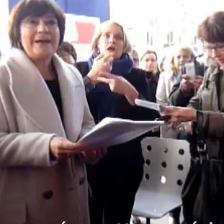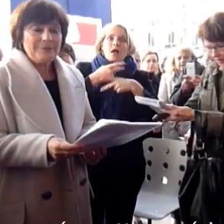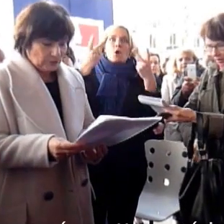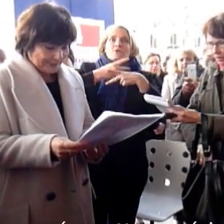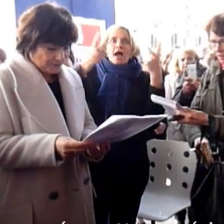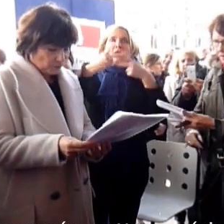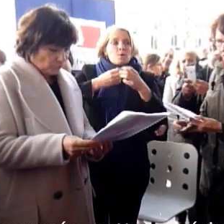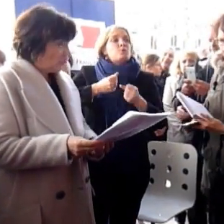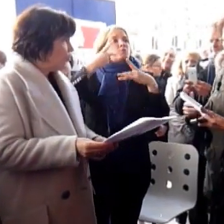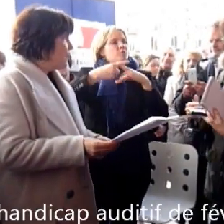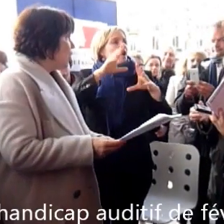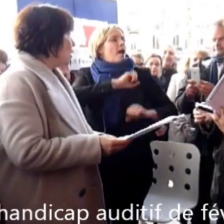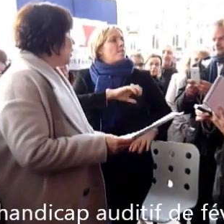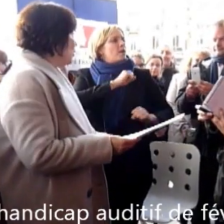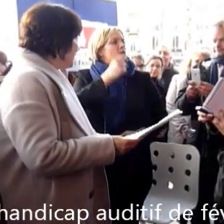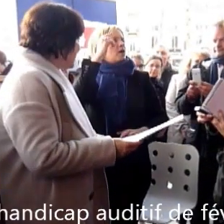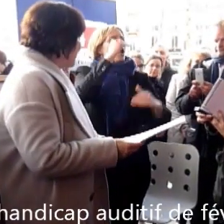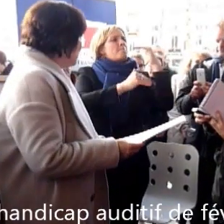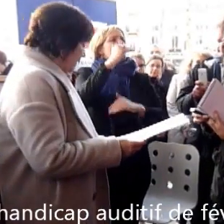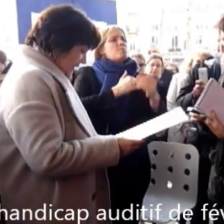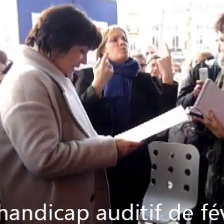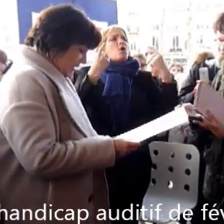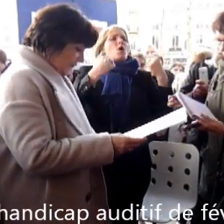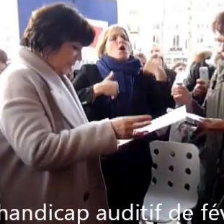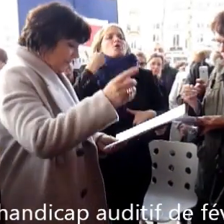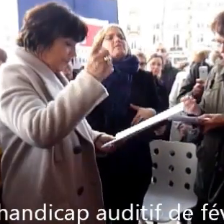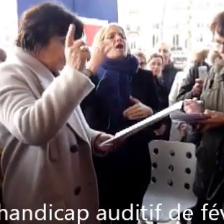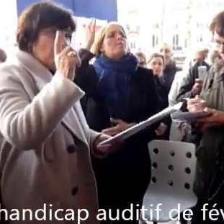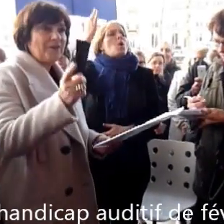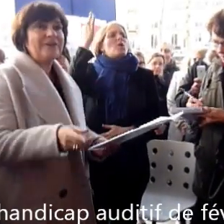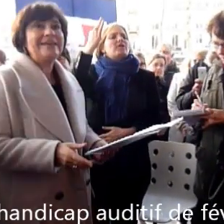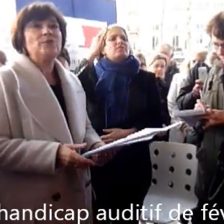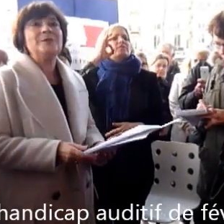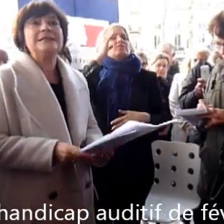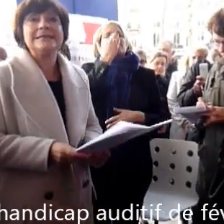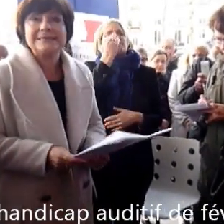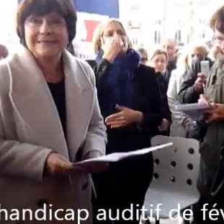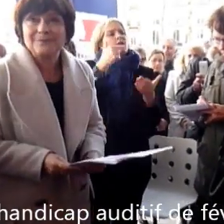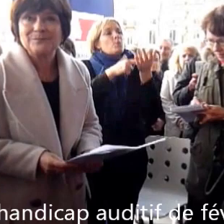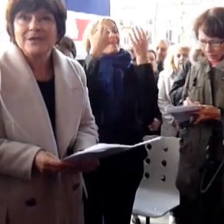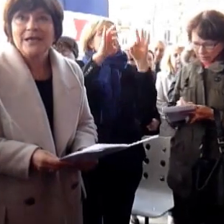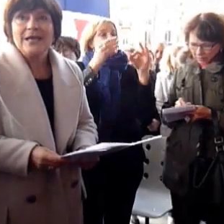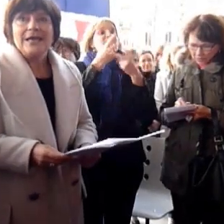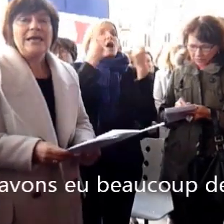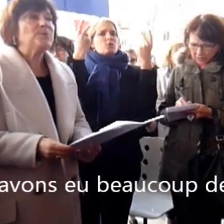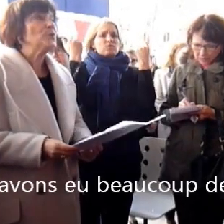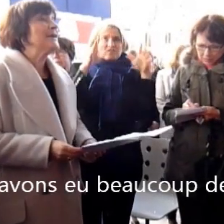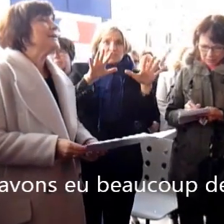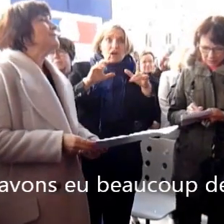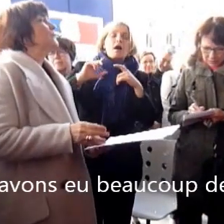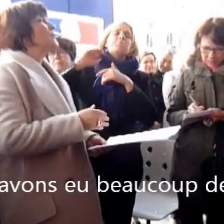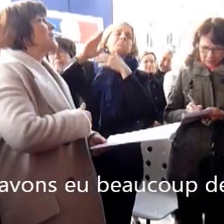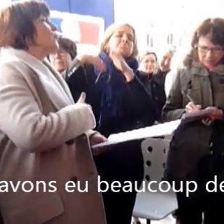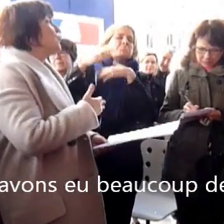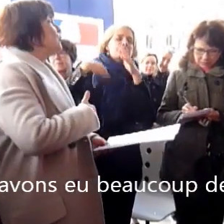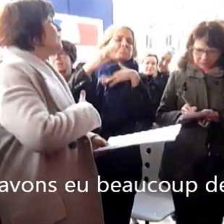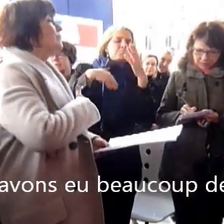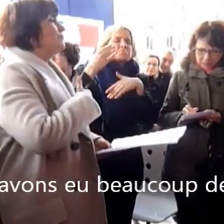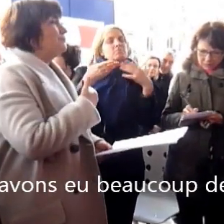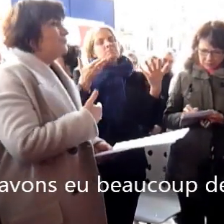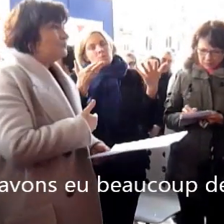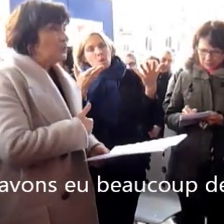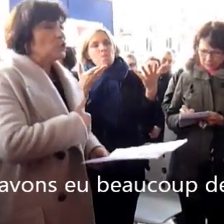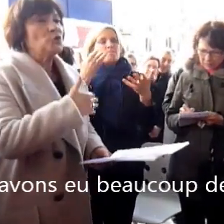cette expérimentation, dans le plan handicap auditif de février 2010. Et puis, nous avons